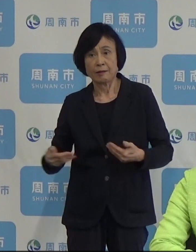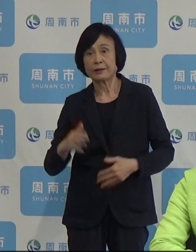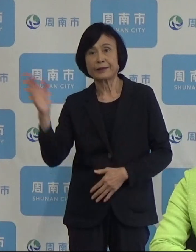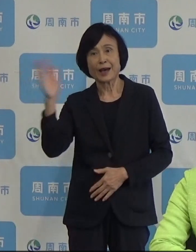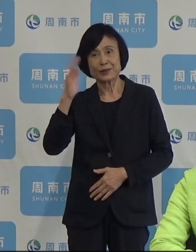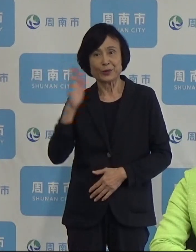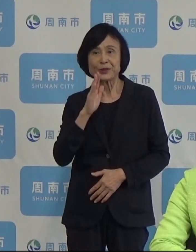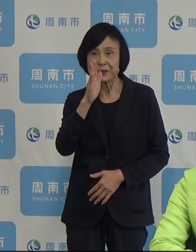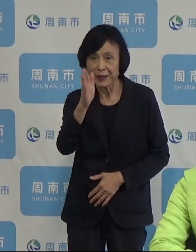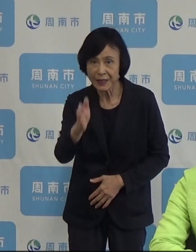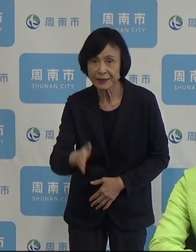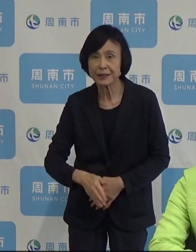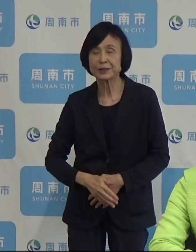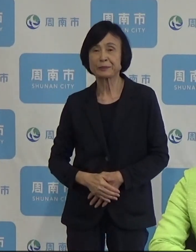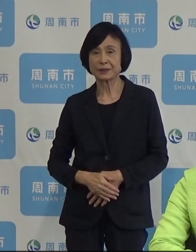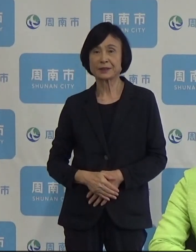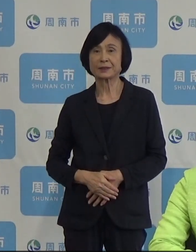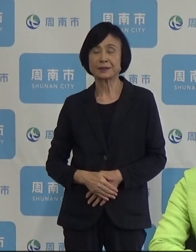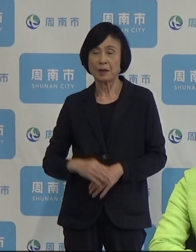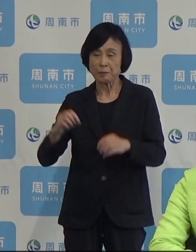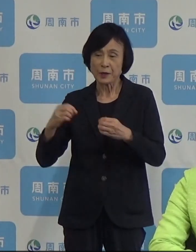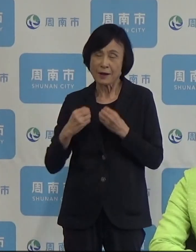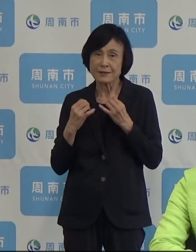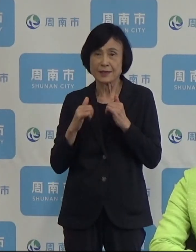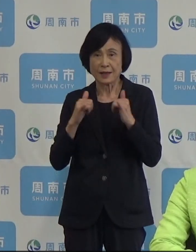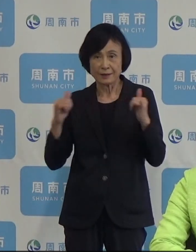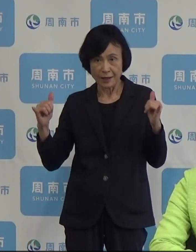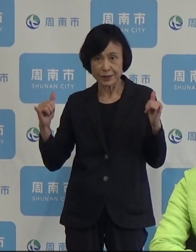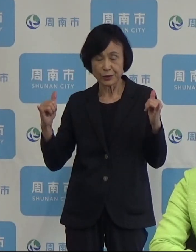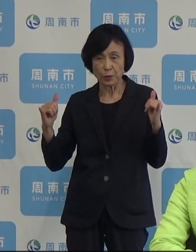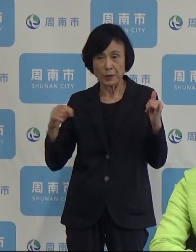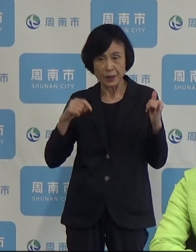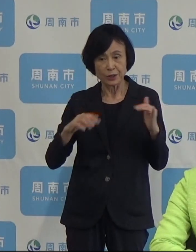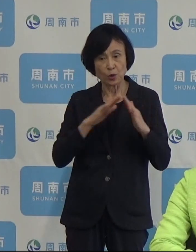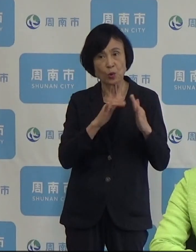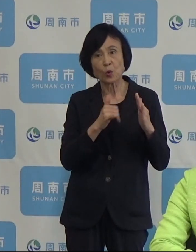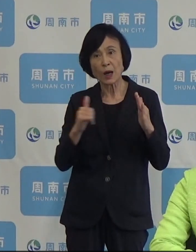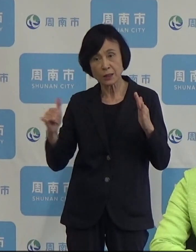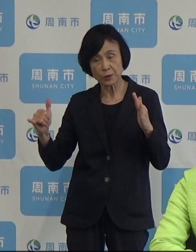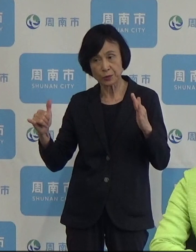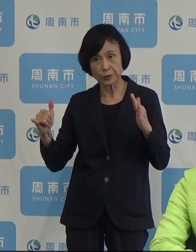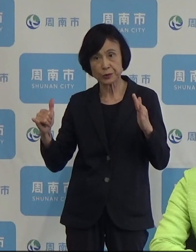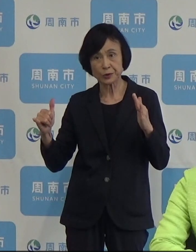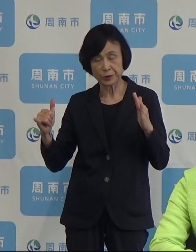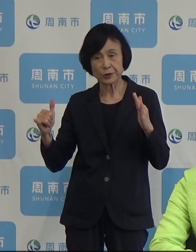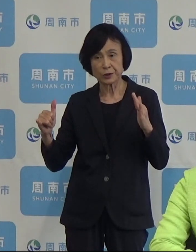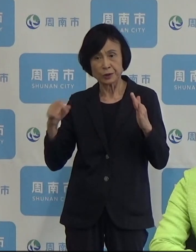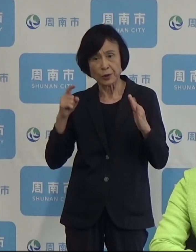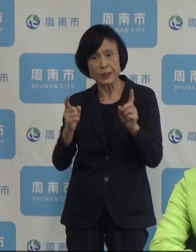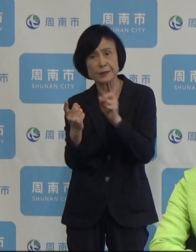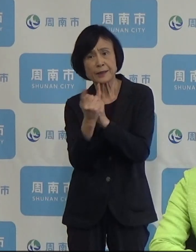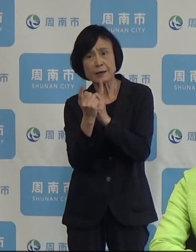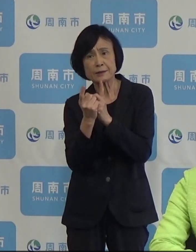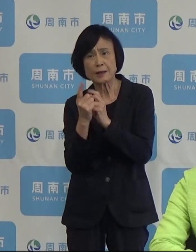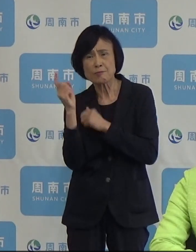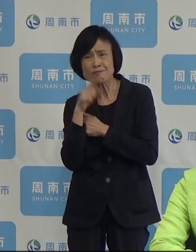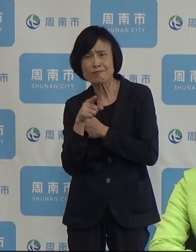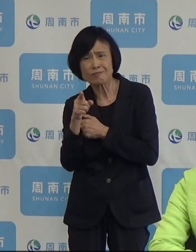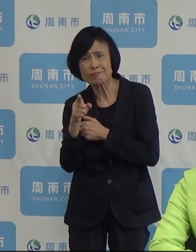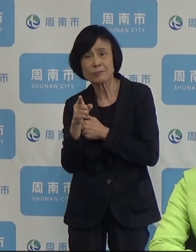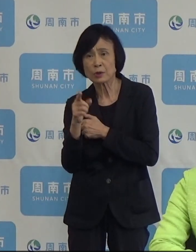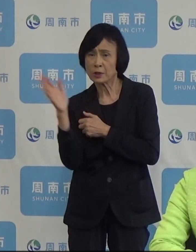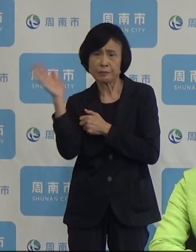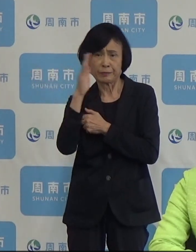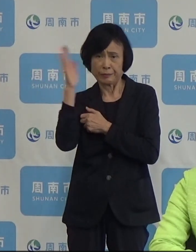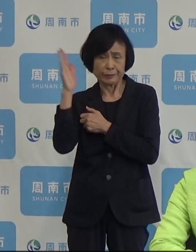でください。感染された方やその家族、知人への誹謗中傷などを行